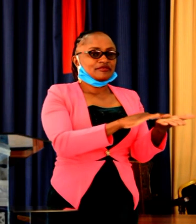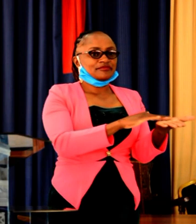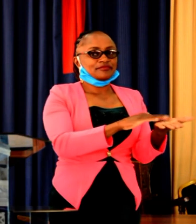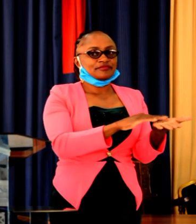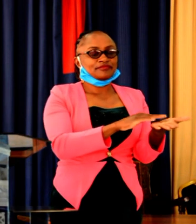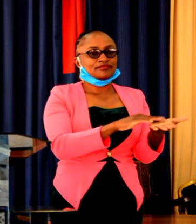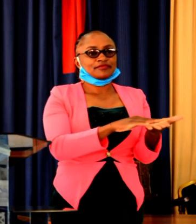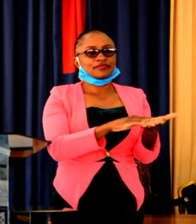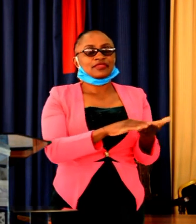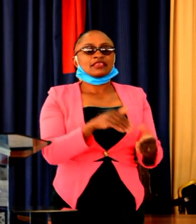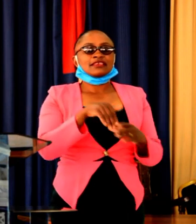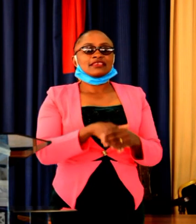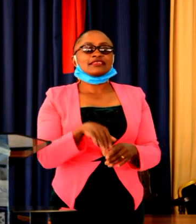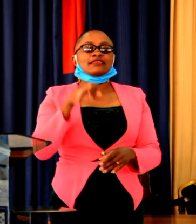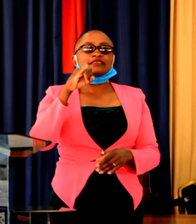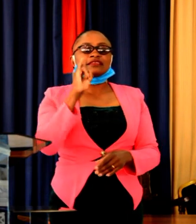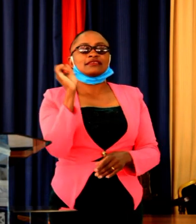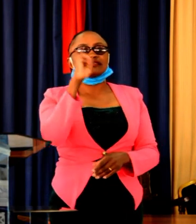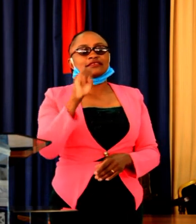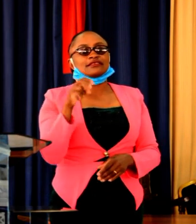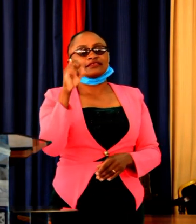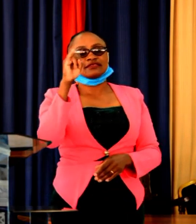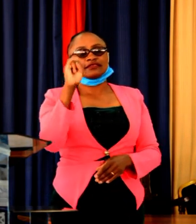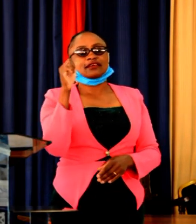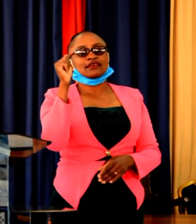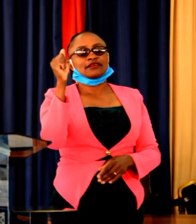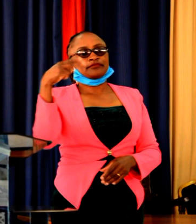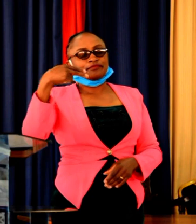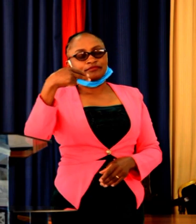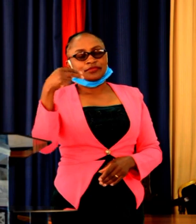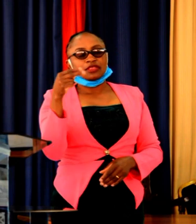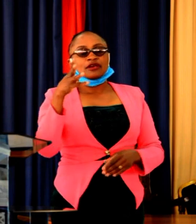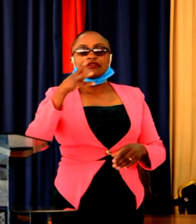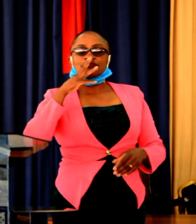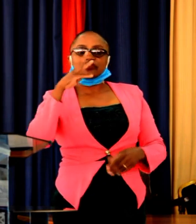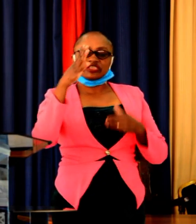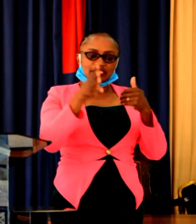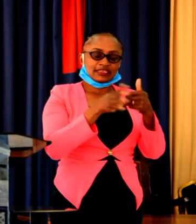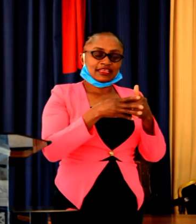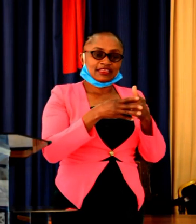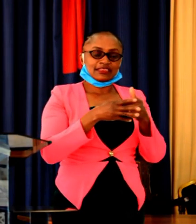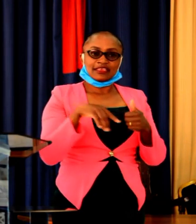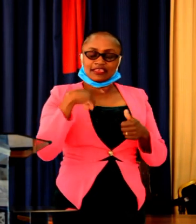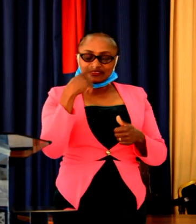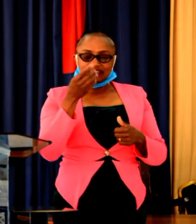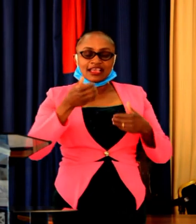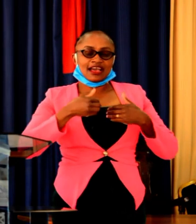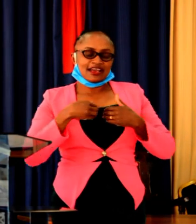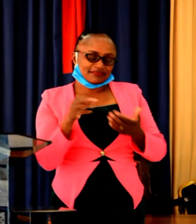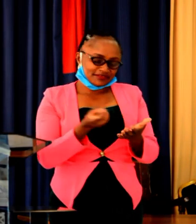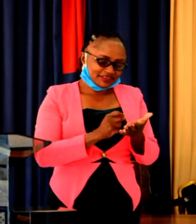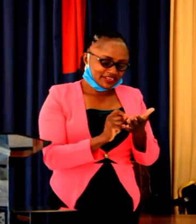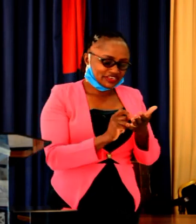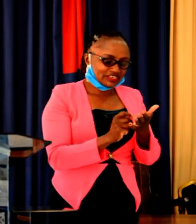hand. Katika Isaia 49 verse 16 anasema kwamba mimi nimeandika majina